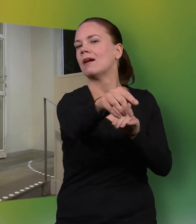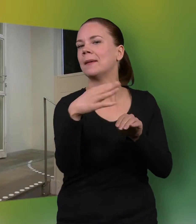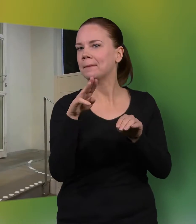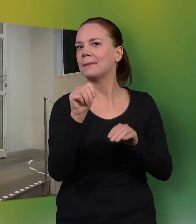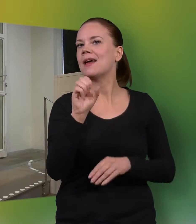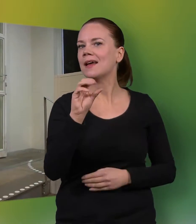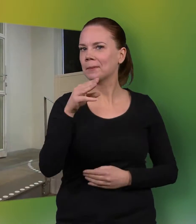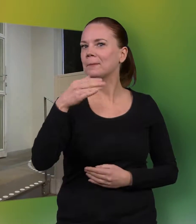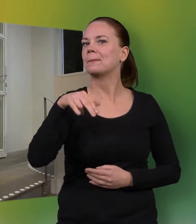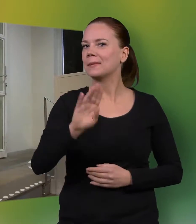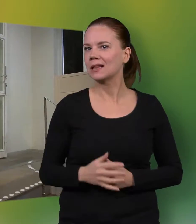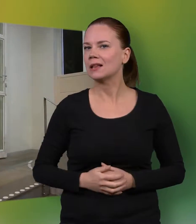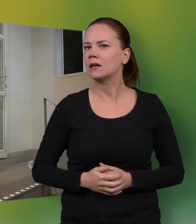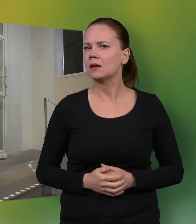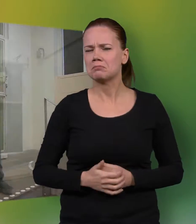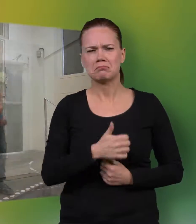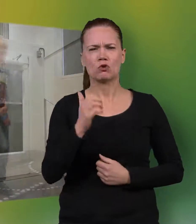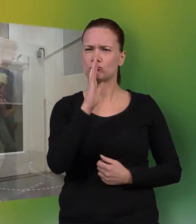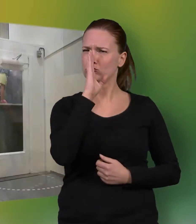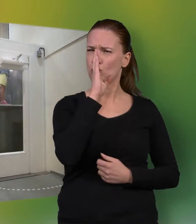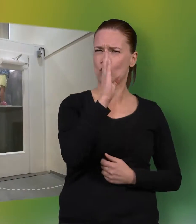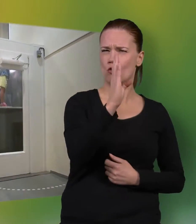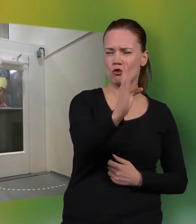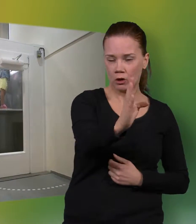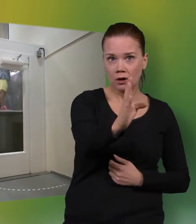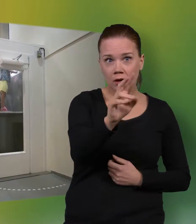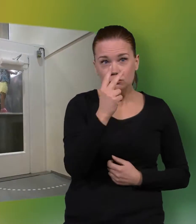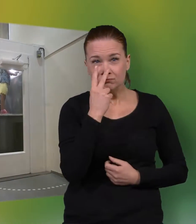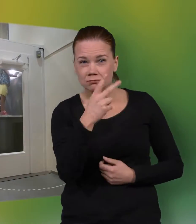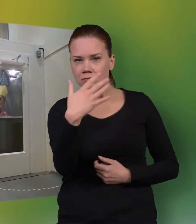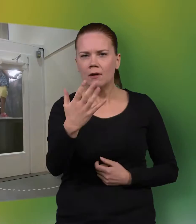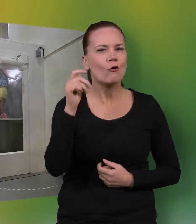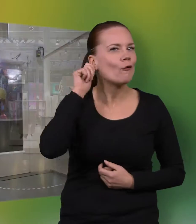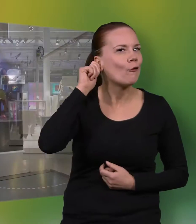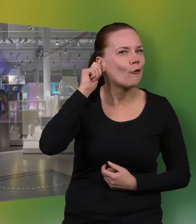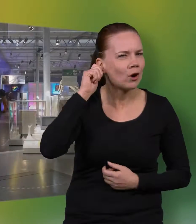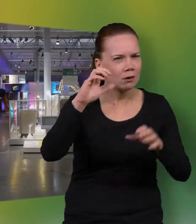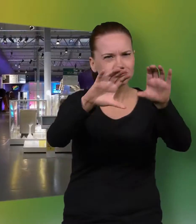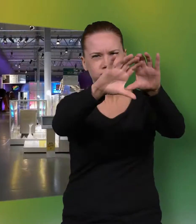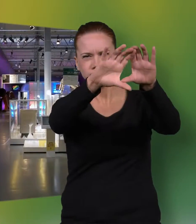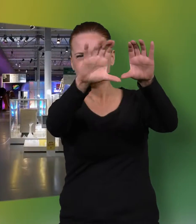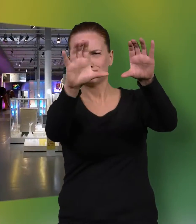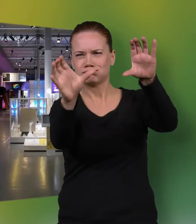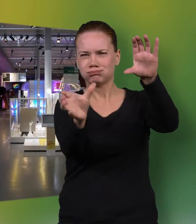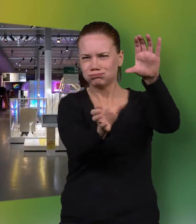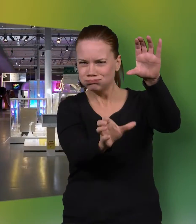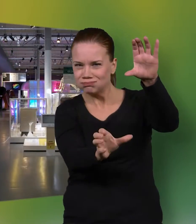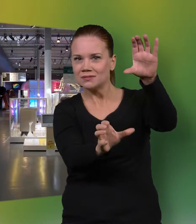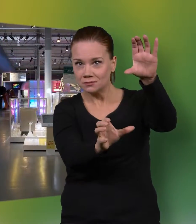Här är den andra och sista trappan och hissen du behöver ta för att komma till det plan där Megamind finns. När du är nere på det planet fortsätter du rakt